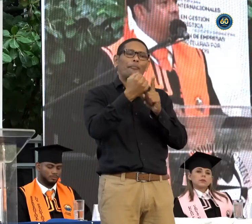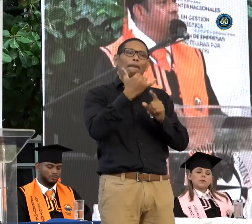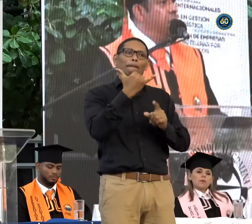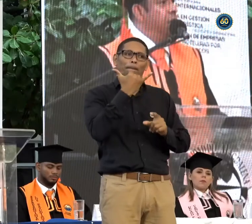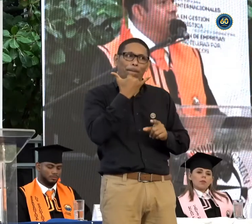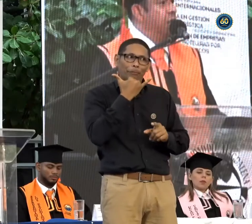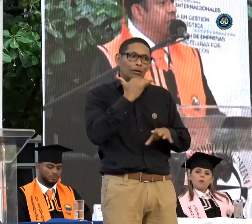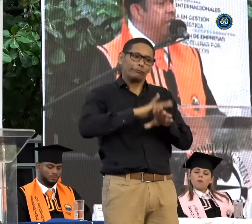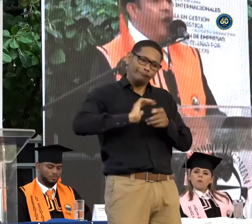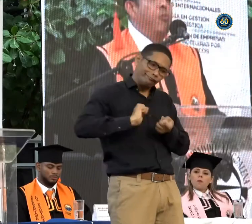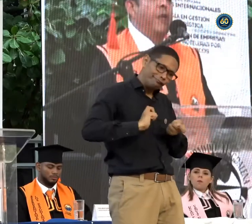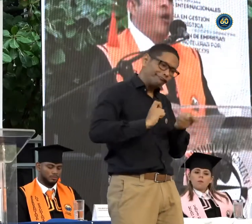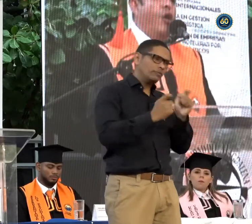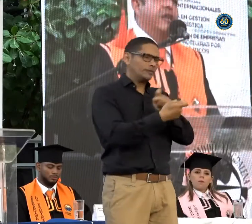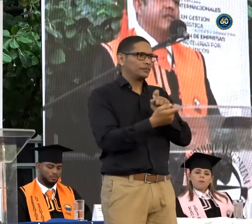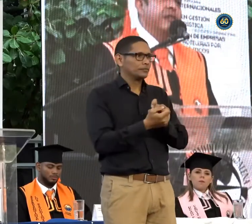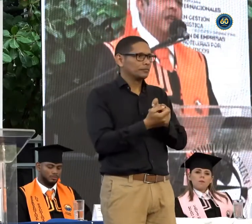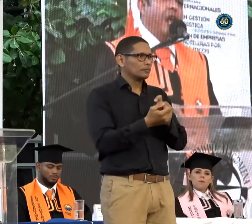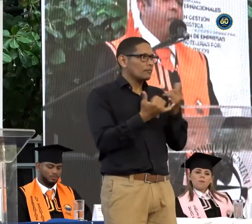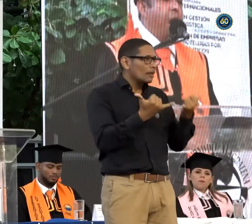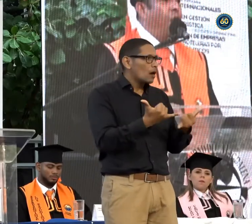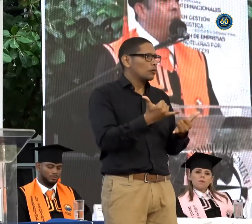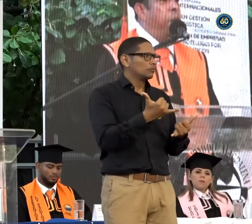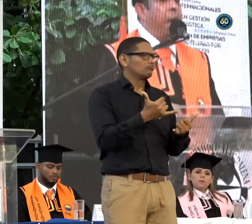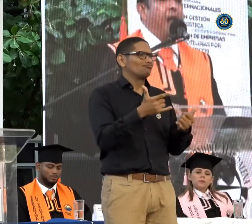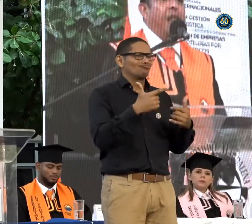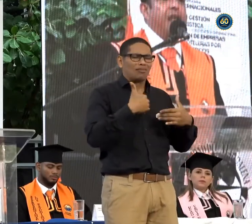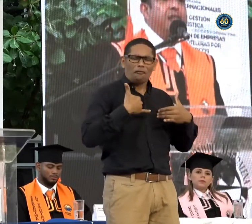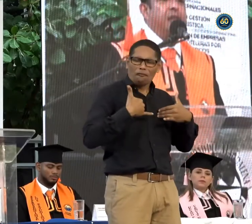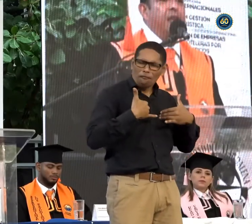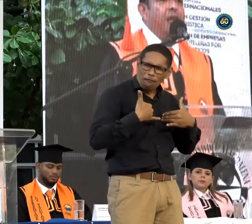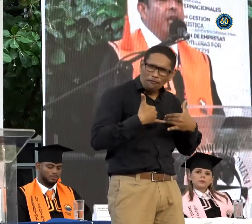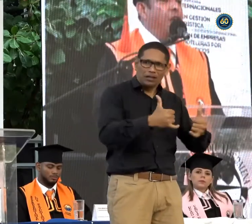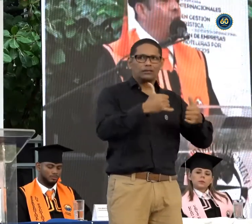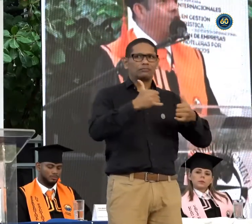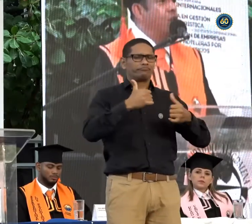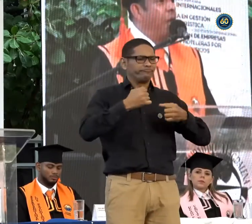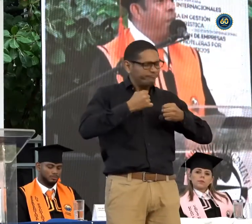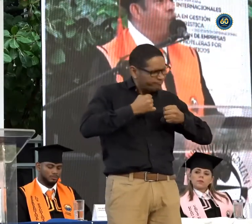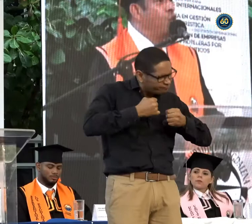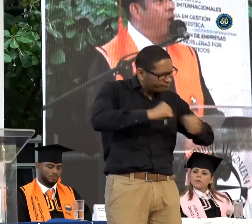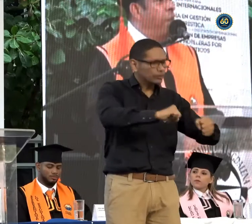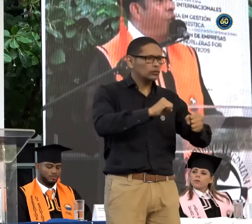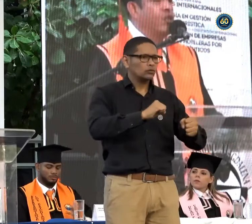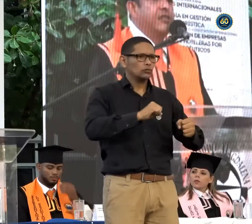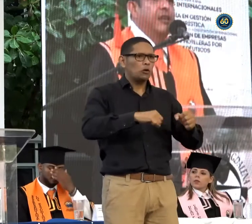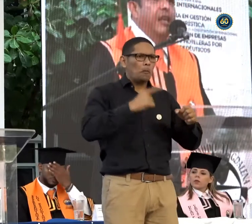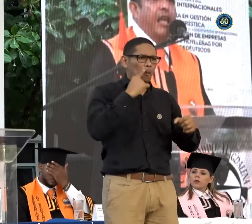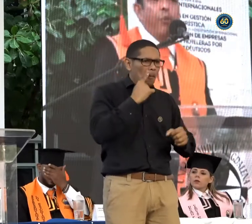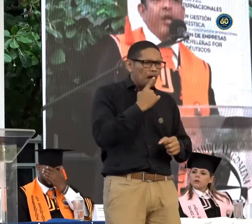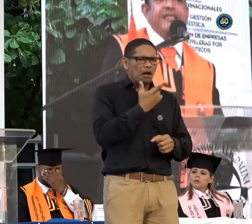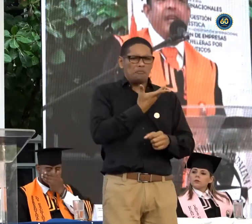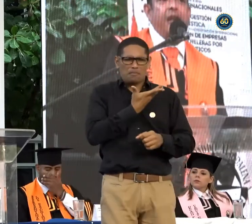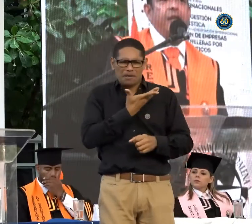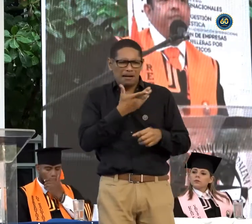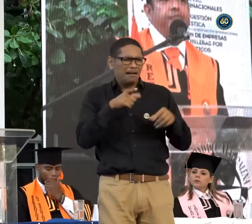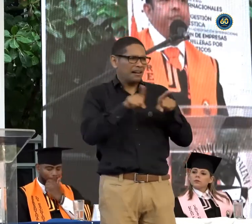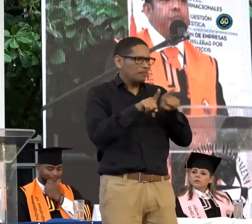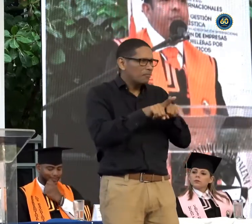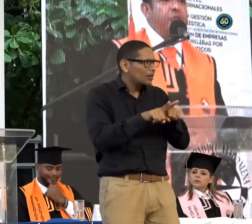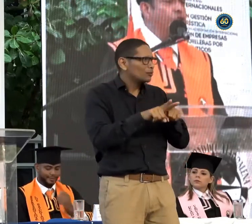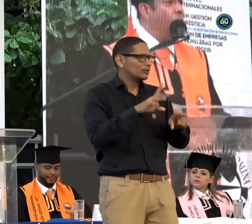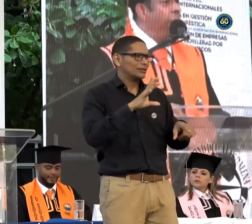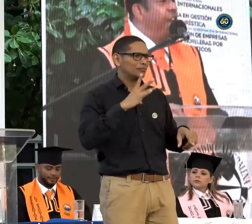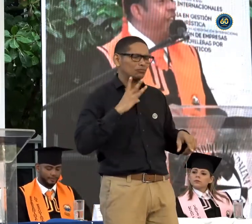sean los mejores hermanos padres hijos esposos esposas que puedan ser no